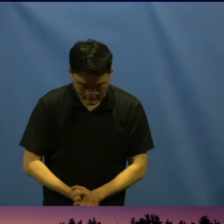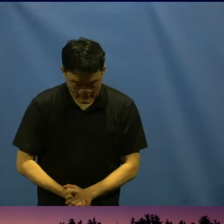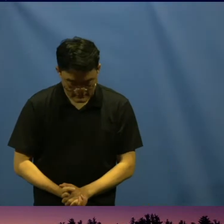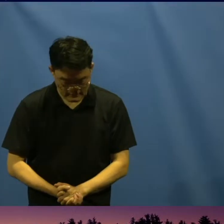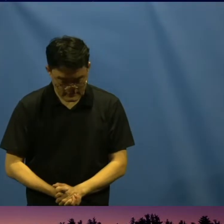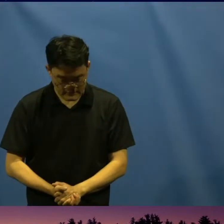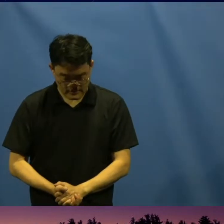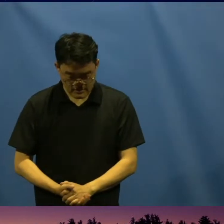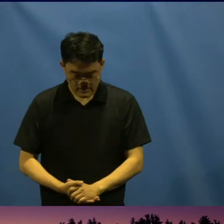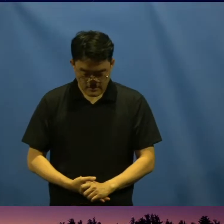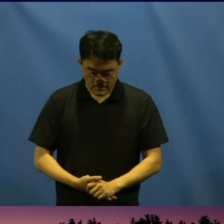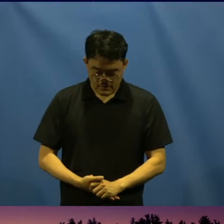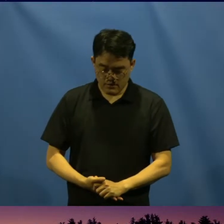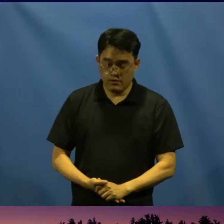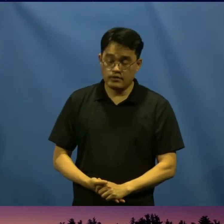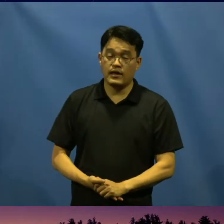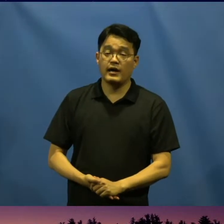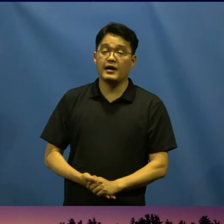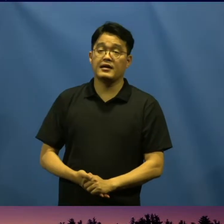고단한 인생길